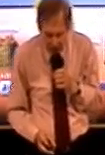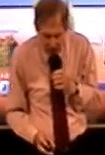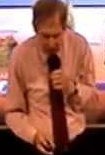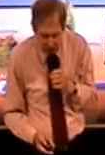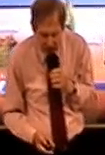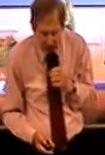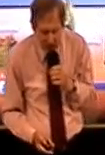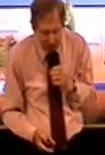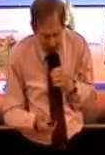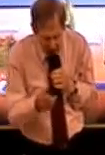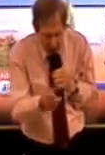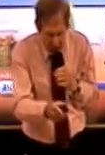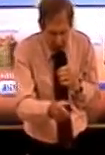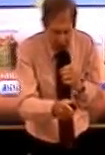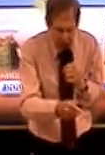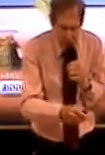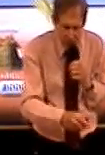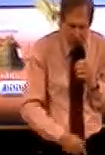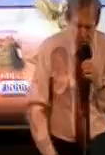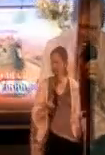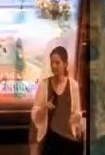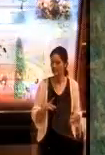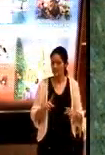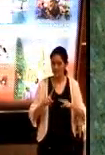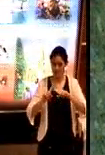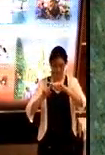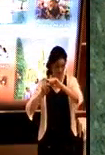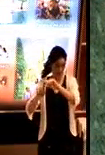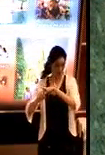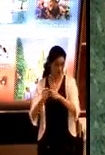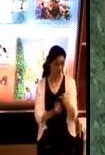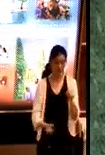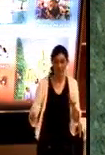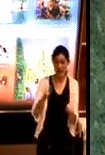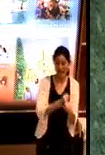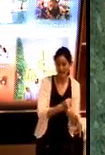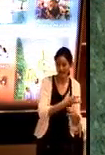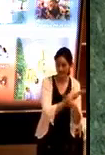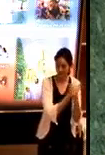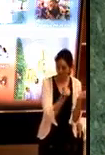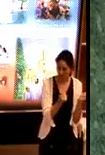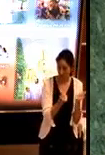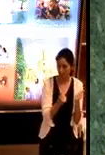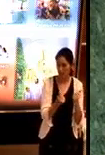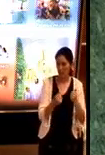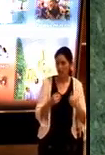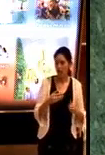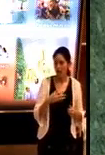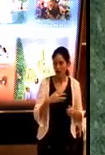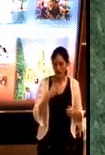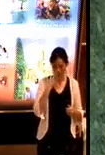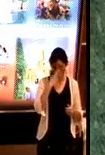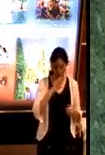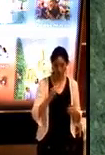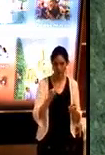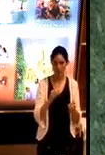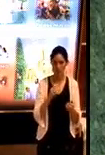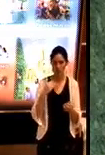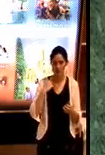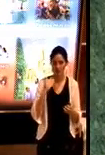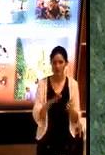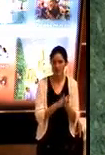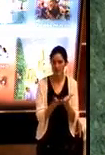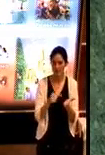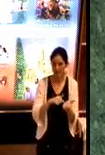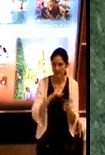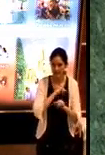el fin. Y digo hasta el fin porque Apocalipsis 12 dice así, 17. Entonces el dragón se llenó de ira